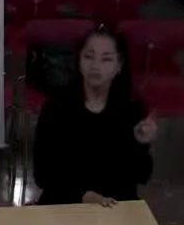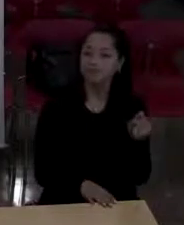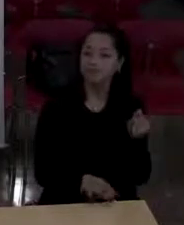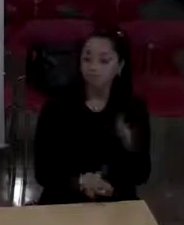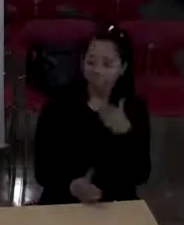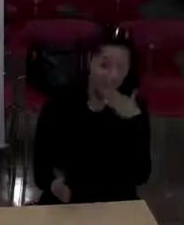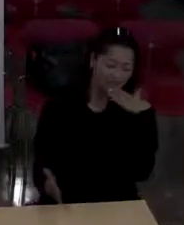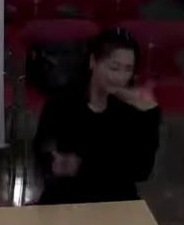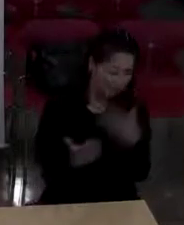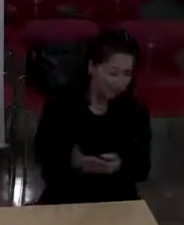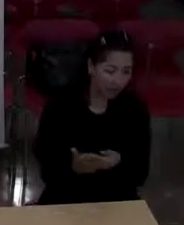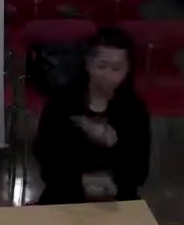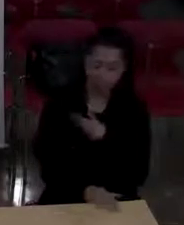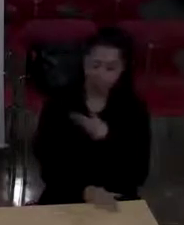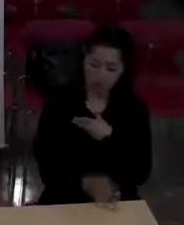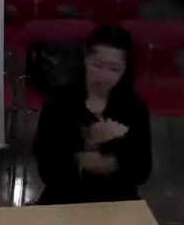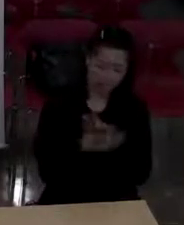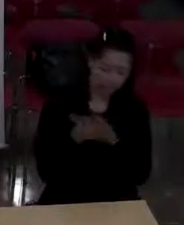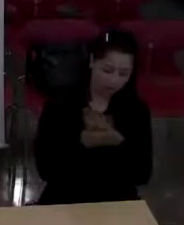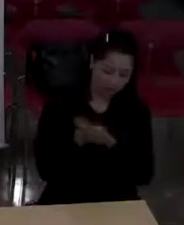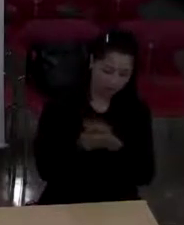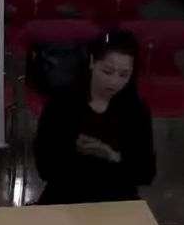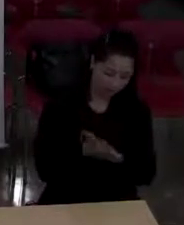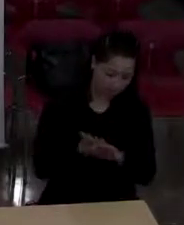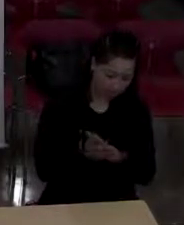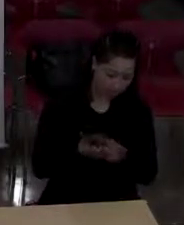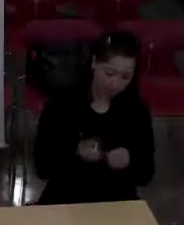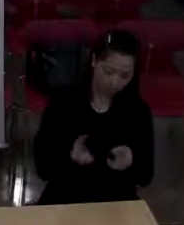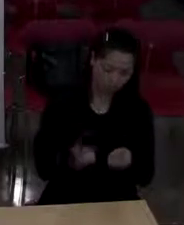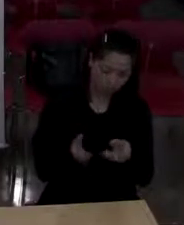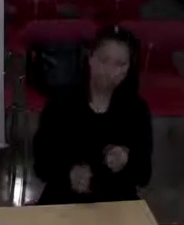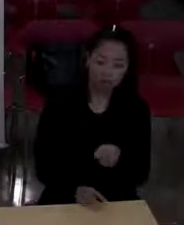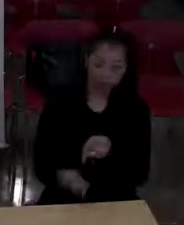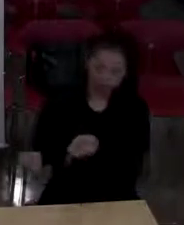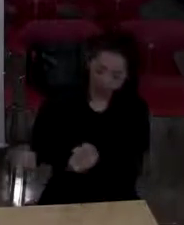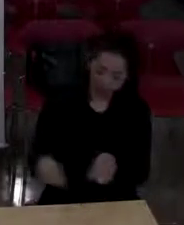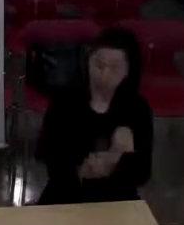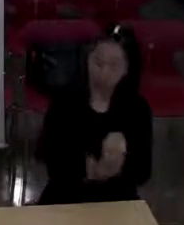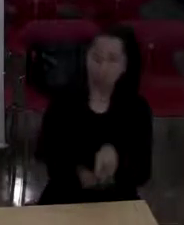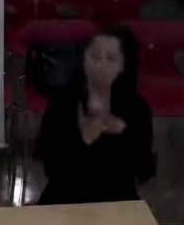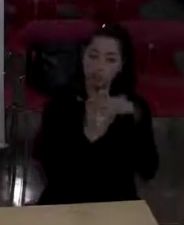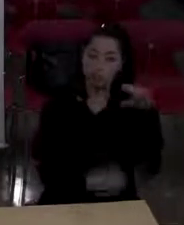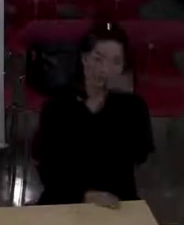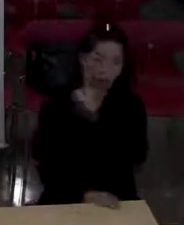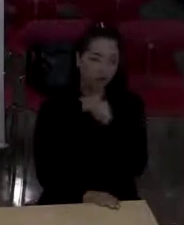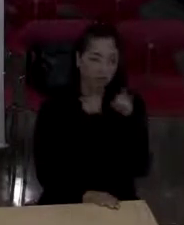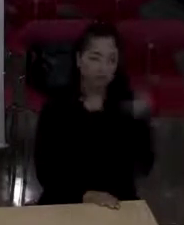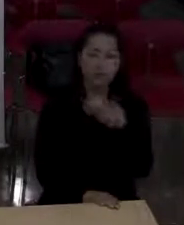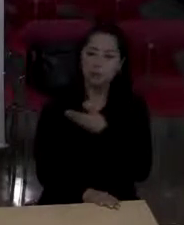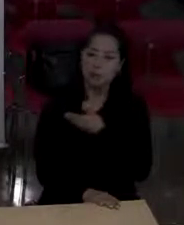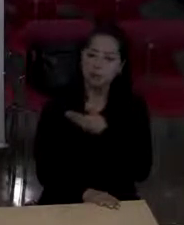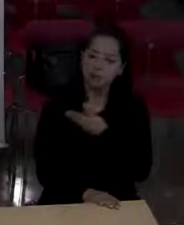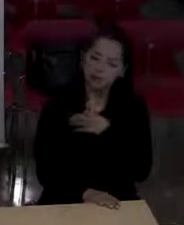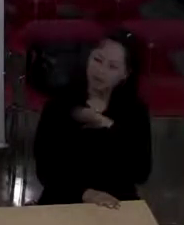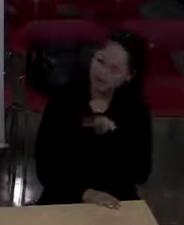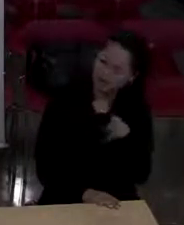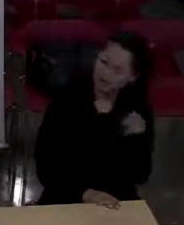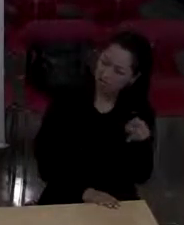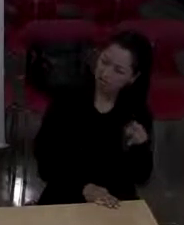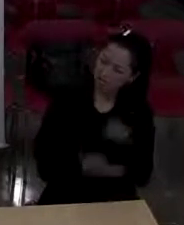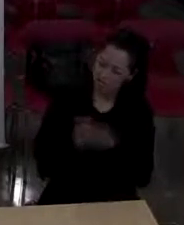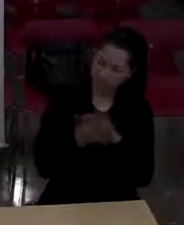signos, ella sabe cómo actuar cada vez que su hijo hace un gesto. Una de las cosas que me vienen mucho sea, también sucede justo